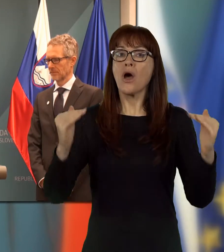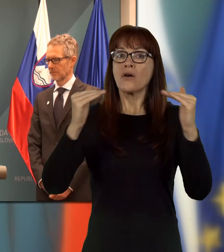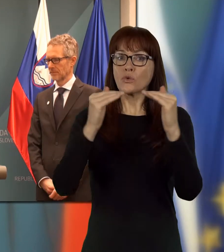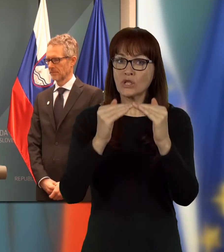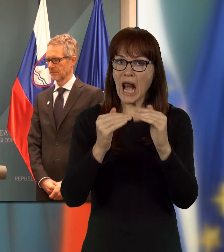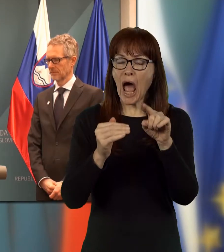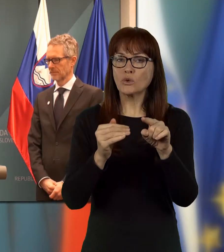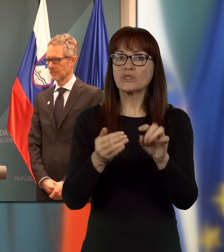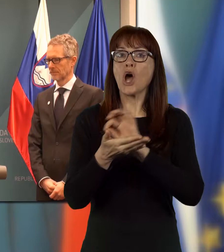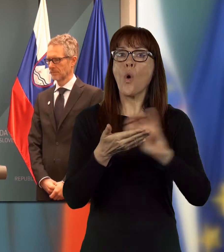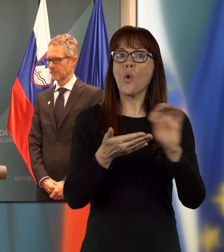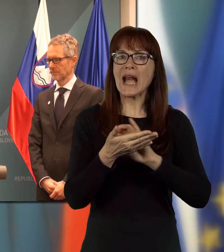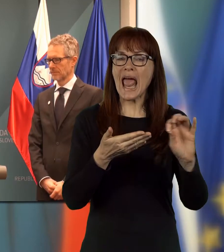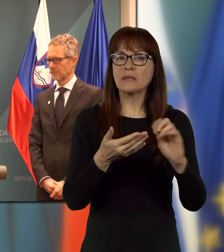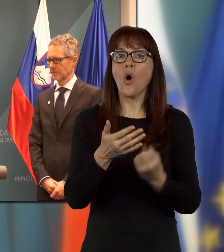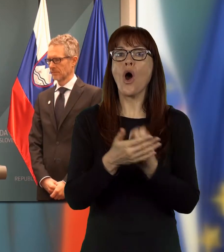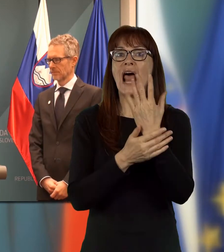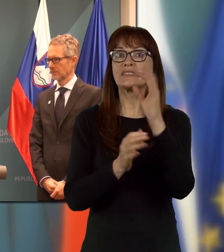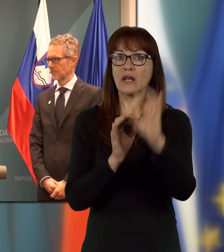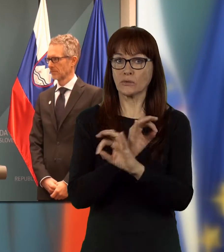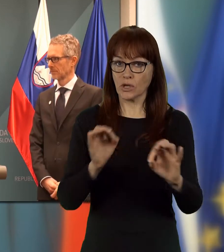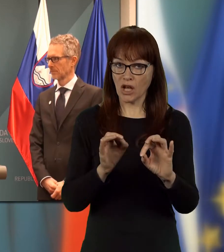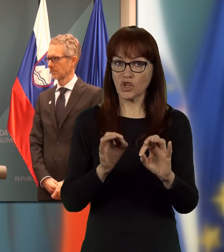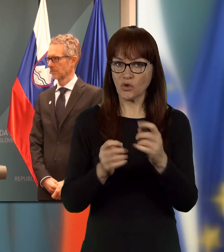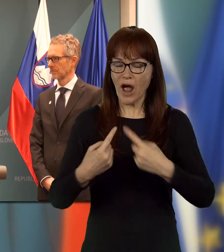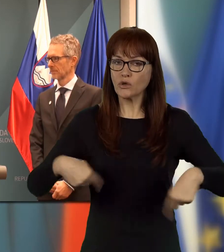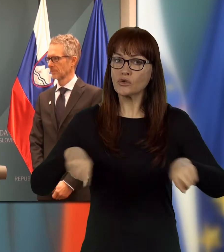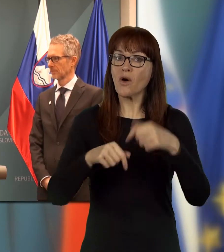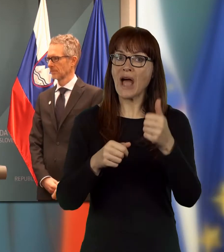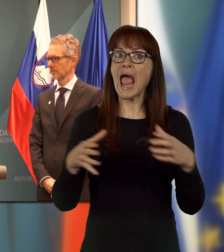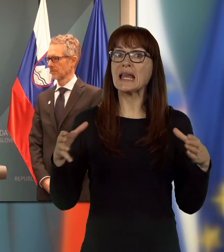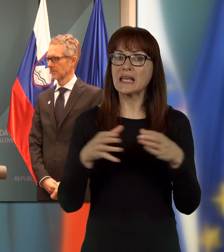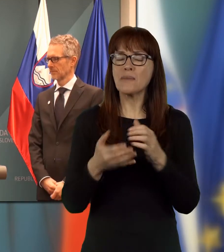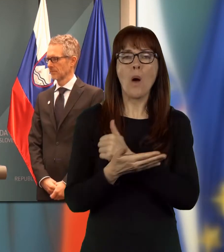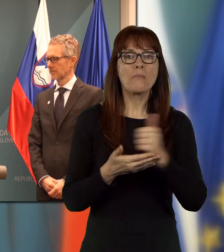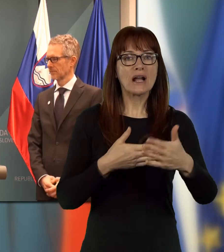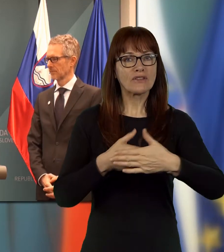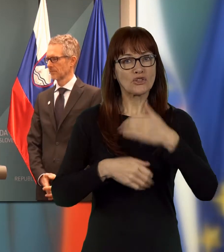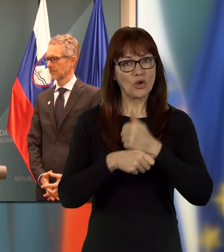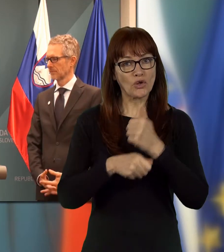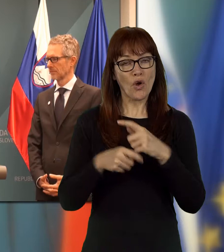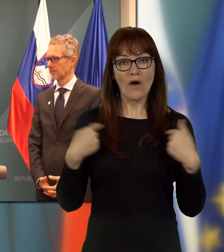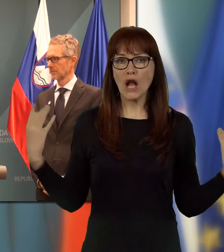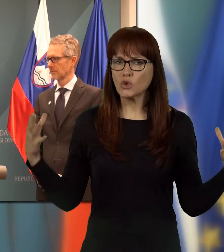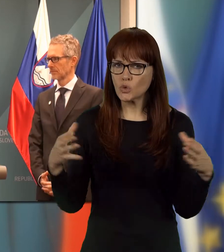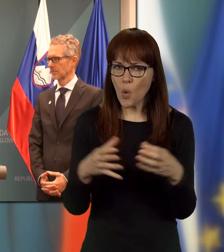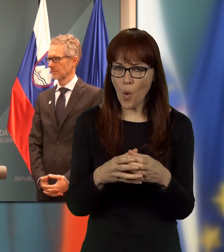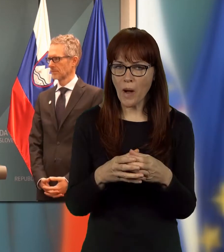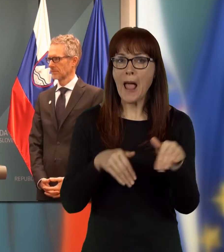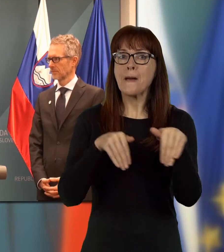uredbo o razvojnem načrtovanju smo v eni ekipi prvič sodelovali